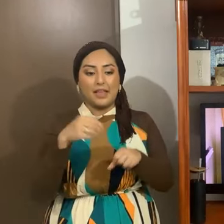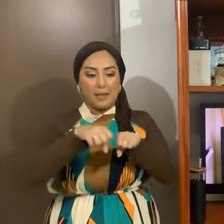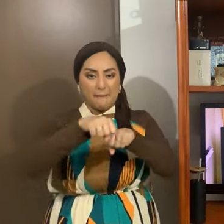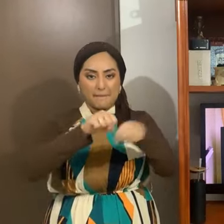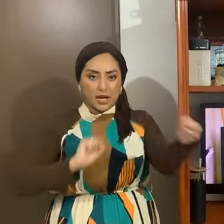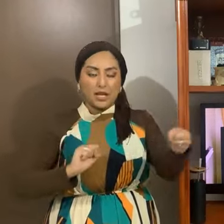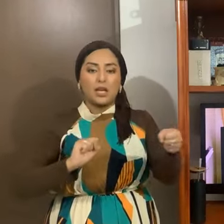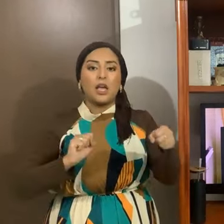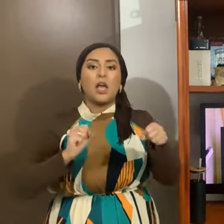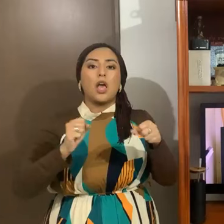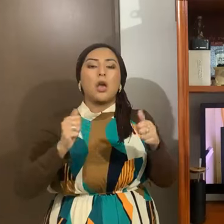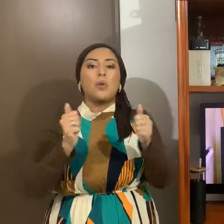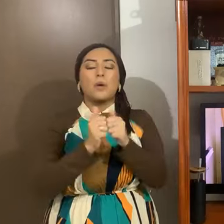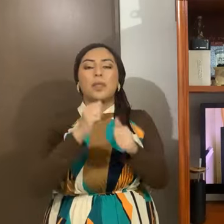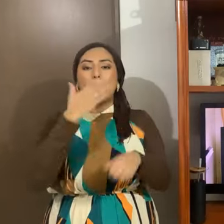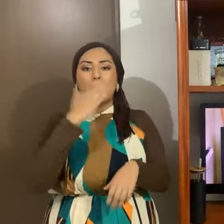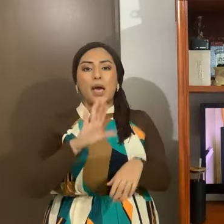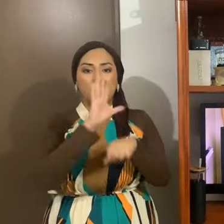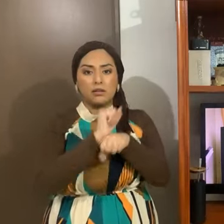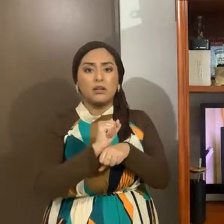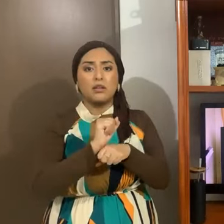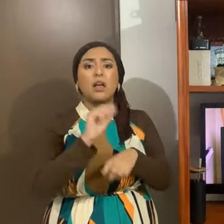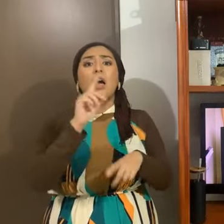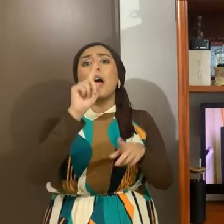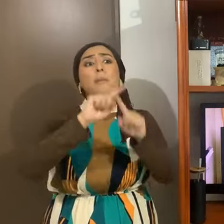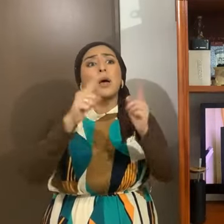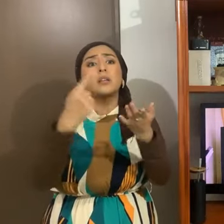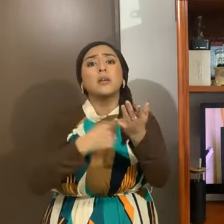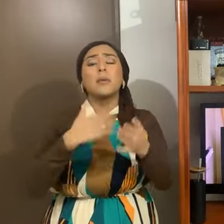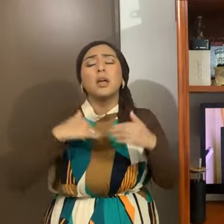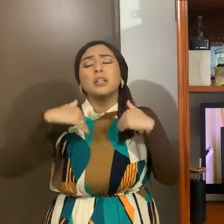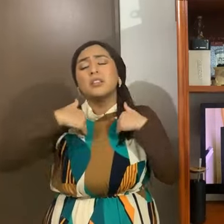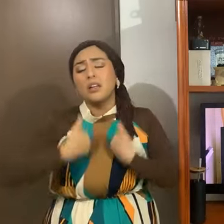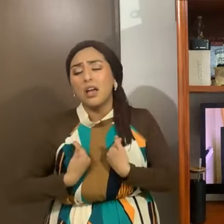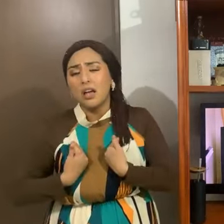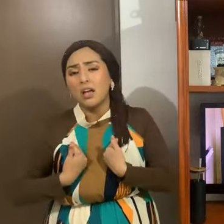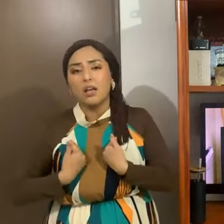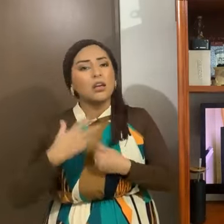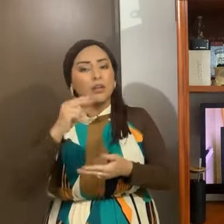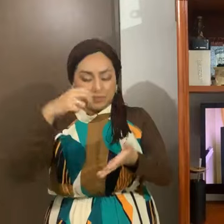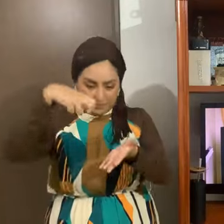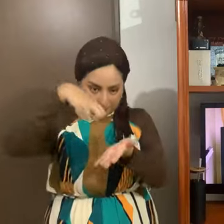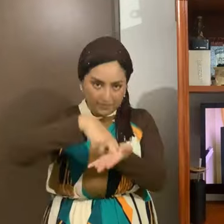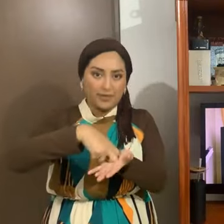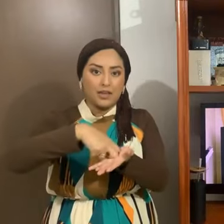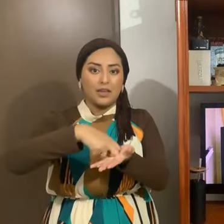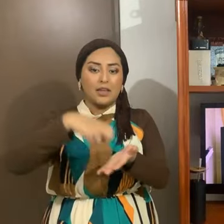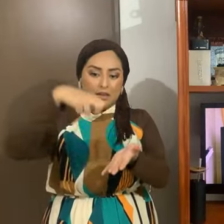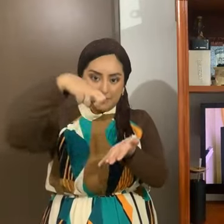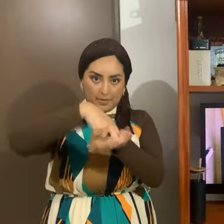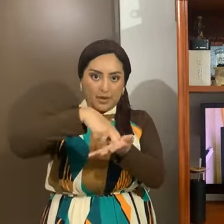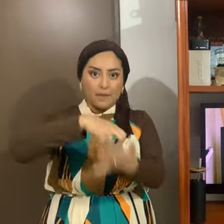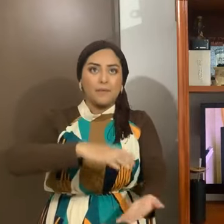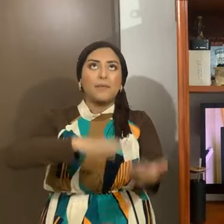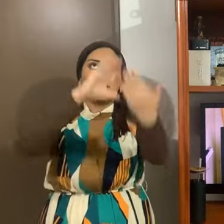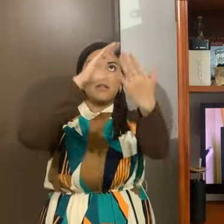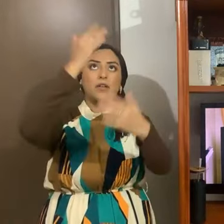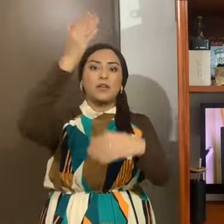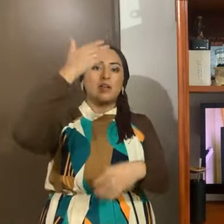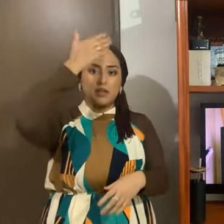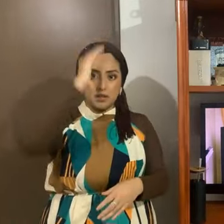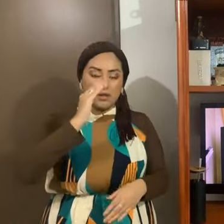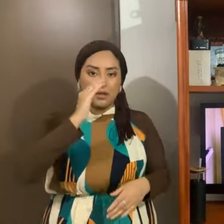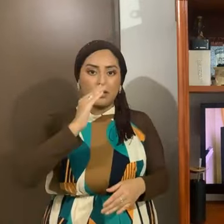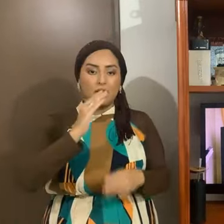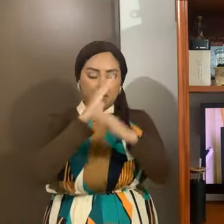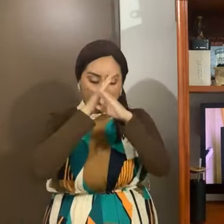con el hábito anterior. Es que de veras llego muy cansado. Si te pones de rodillas, se te va a quitar el sueño. Vas a postrarte delante de Elohim, te